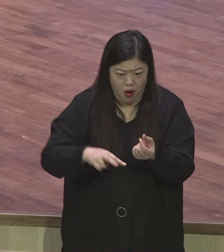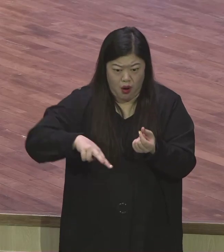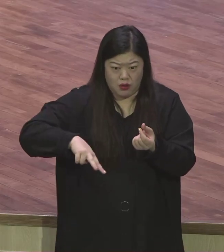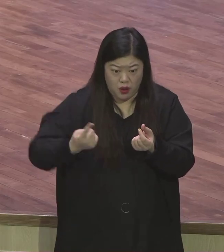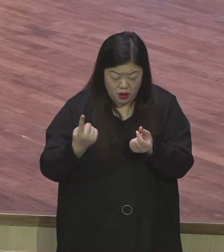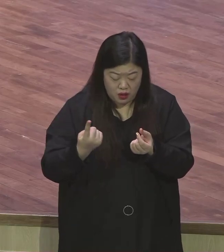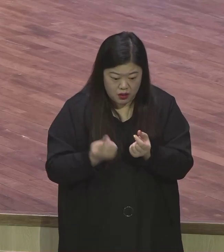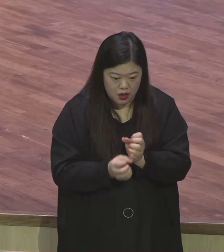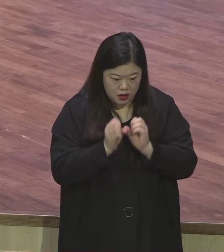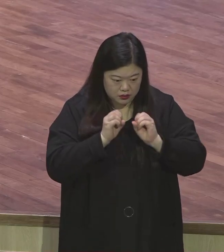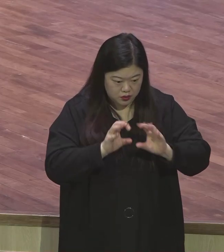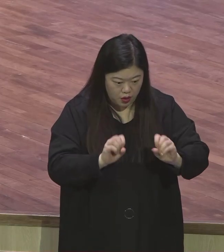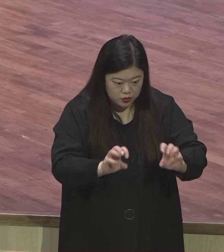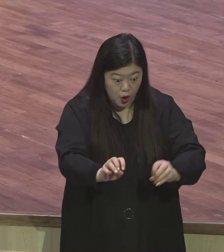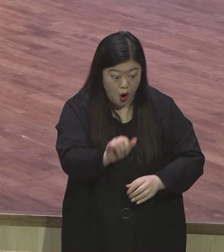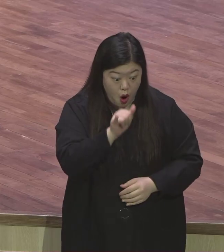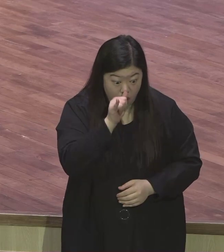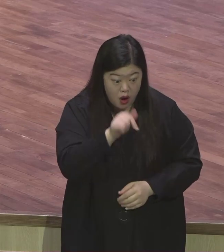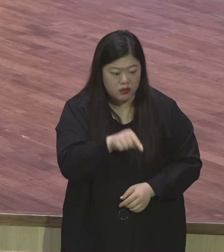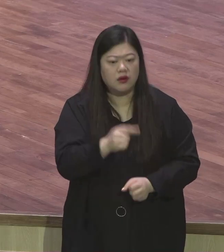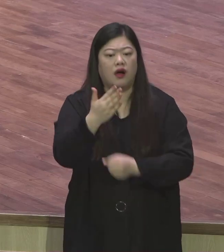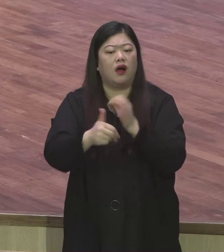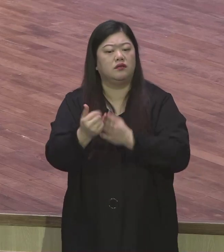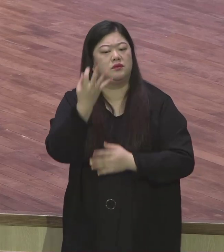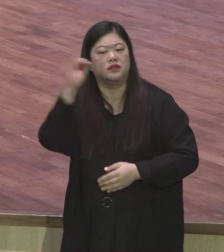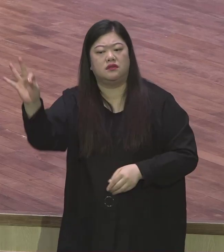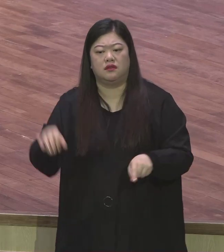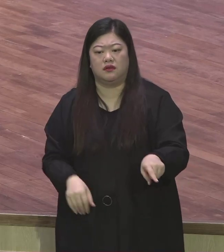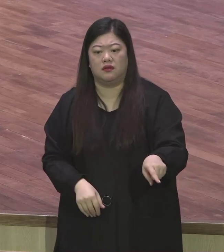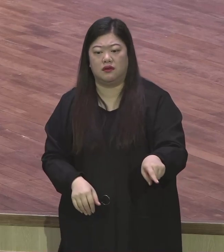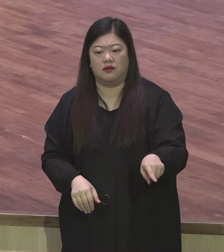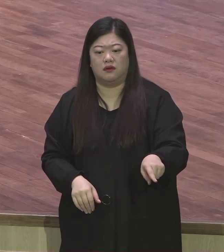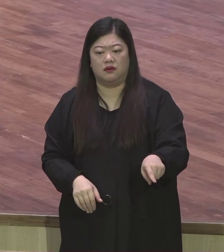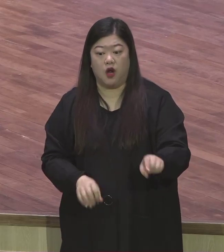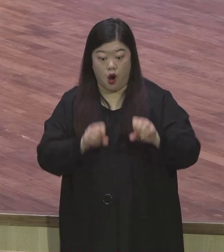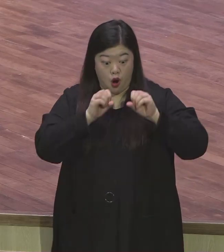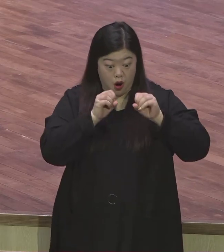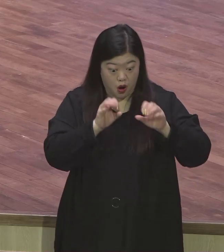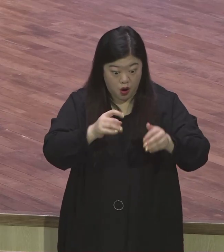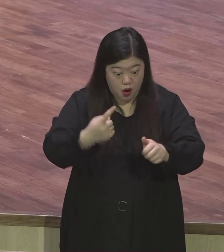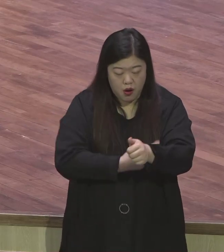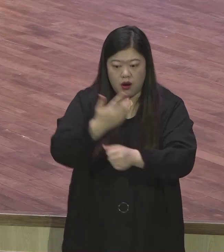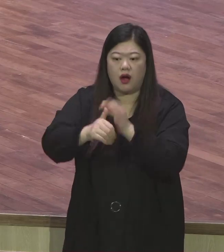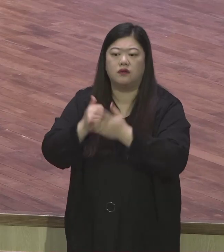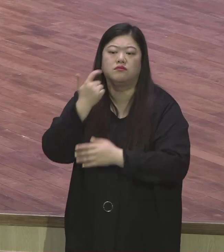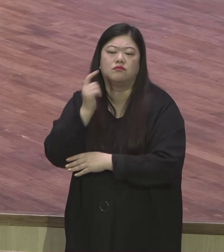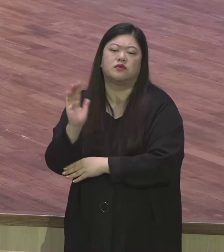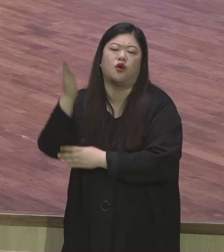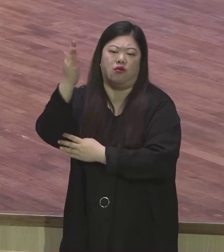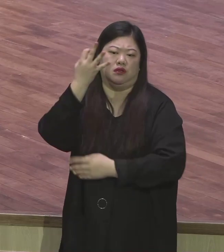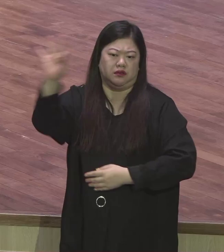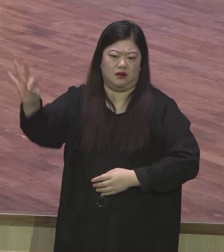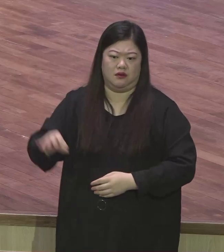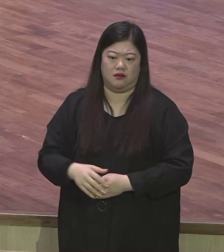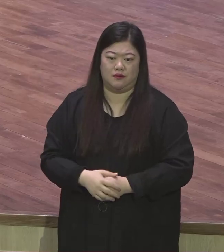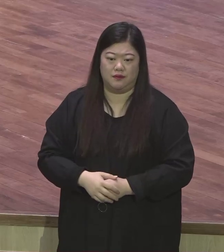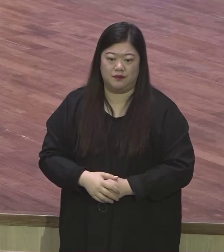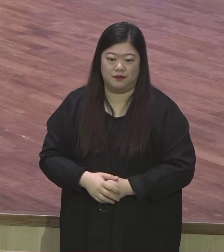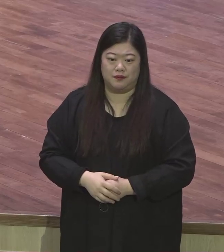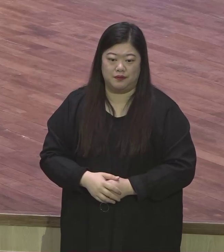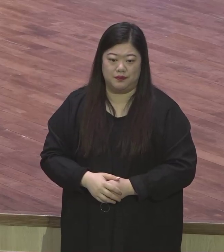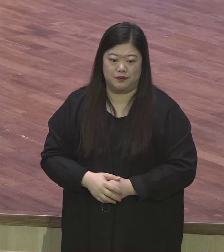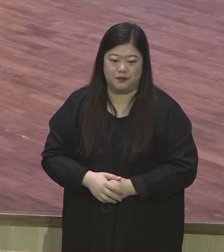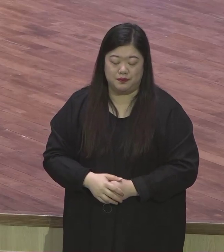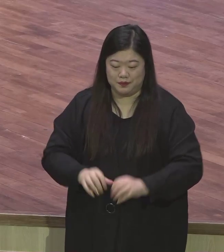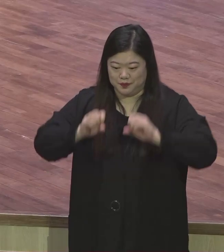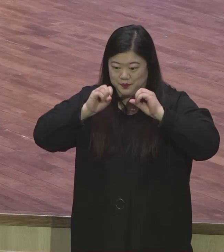구원받음으로써 하나님이 기뻐하시고 하나님이 영광을 받으시도록 하려고 하는 것입니다. 이 사명을